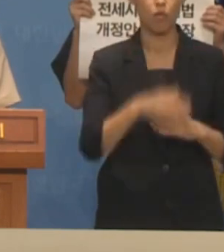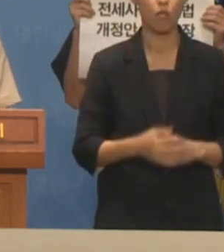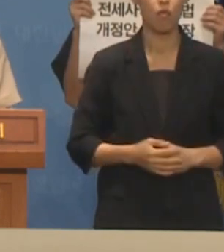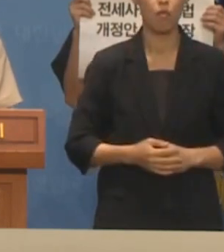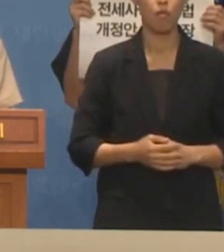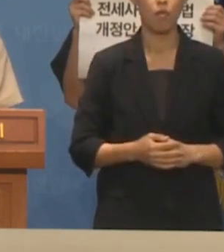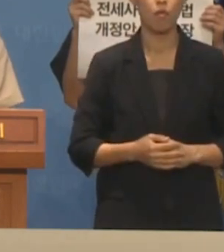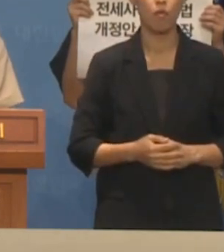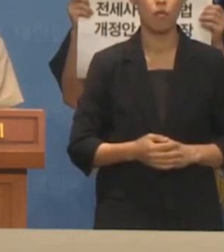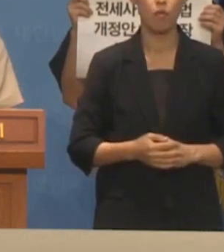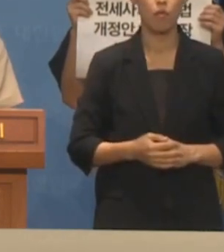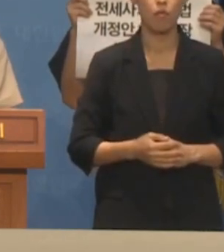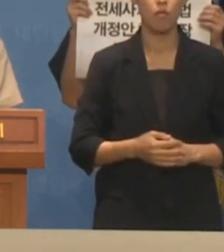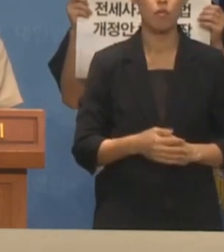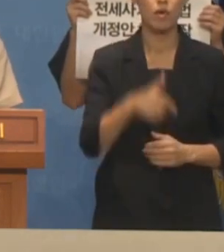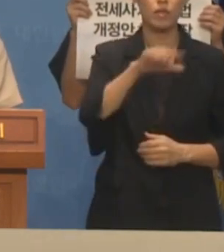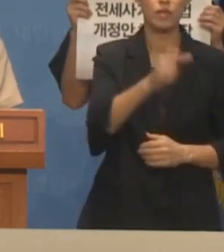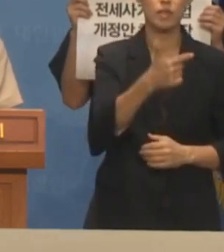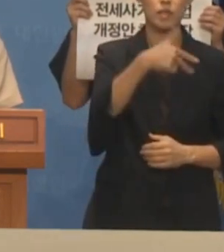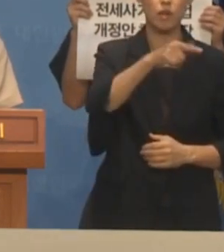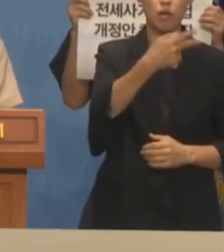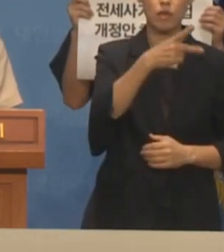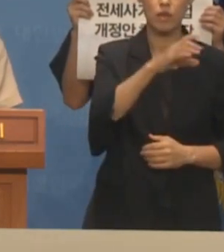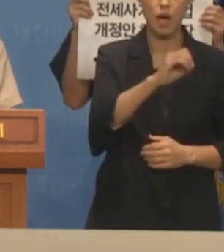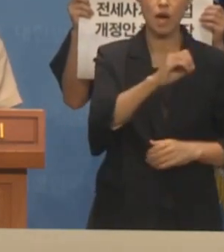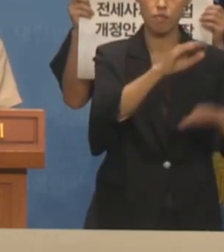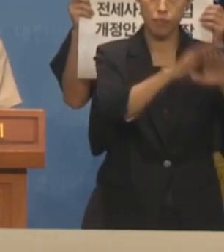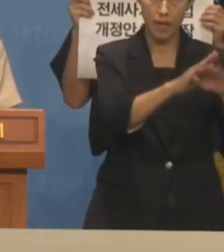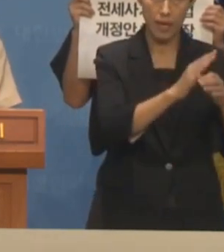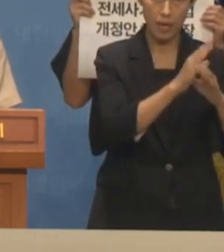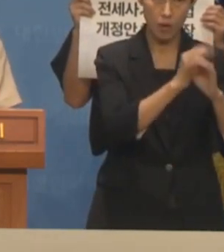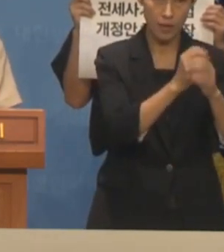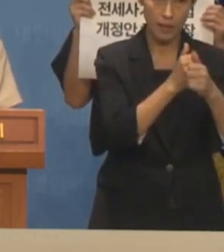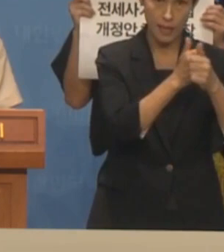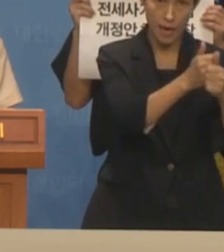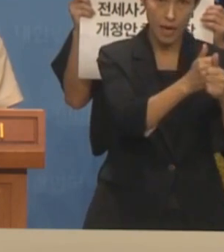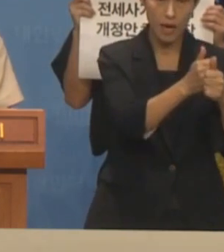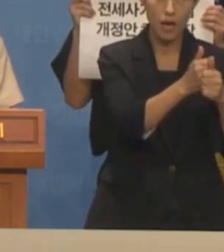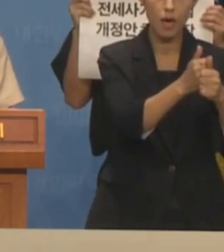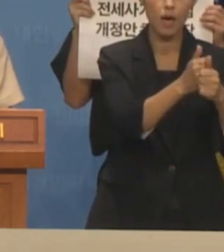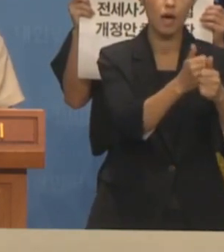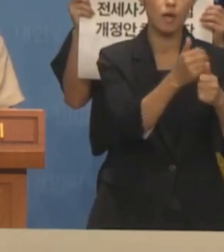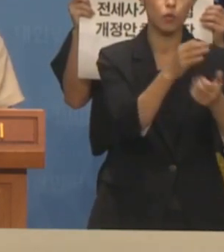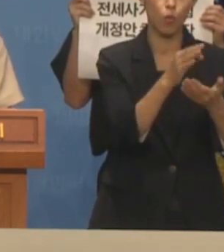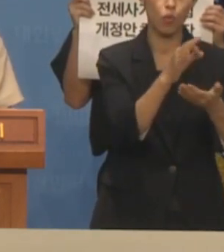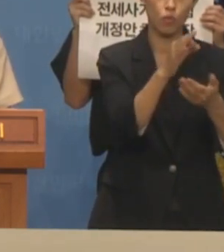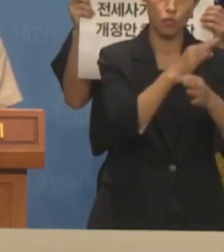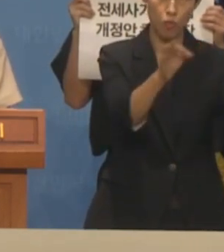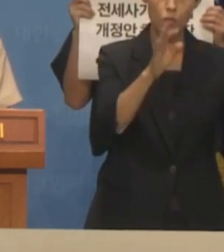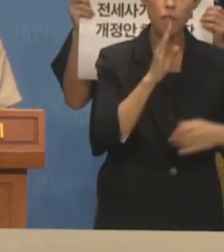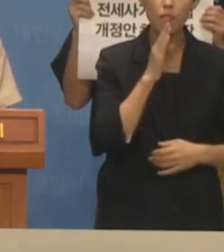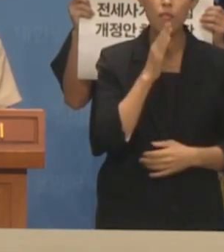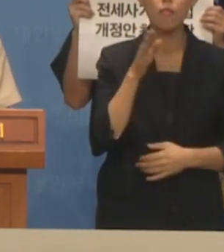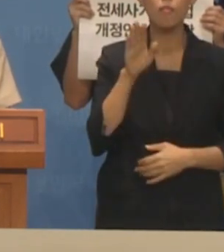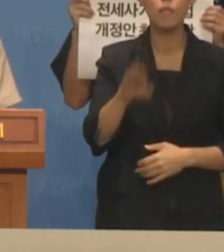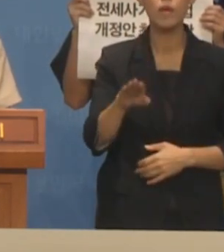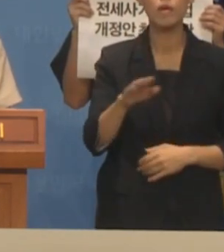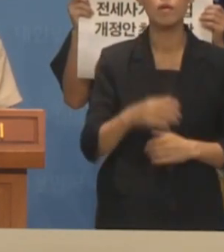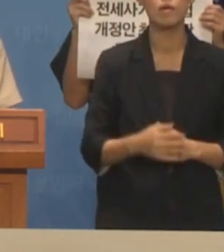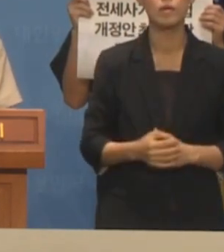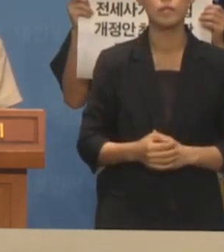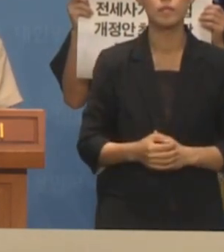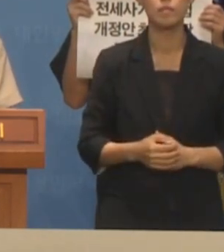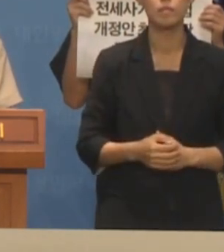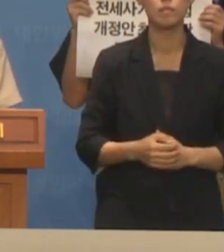임차인의 기준은 근저당 설정일의 기준으로 된다는 것으로 다들 알고 계실 겁니다. 하지만 실제로는 상대적 우선